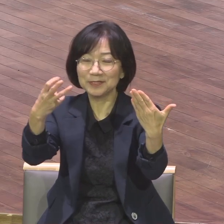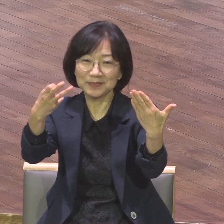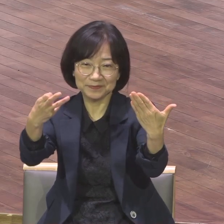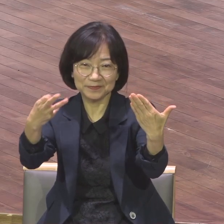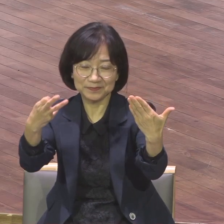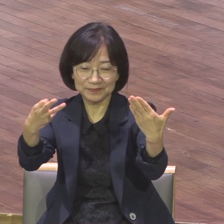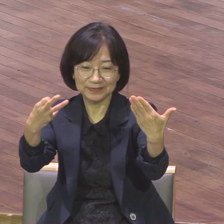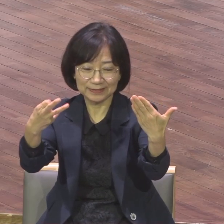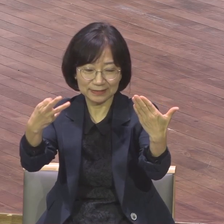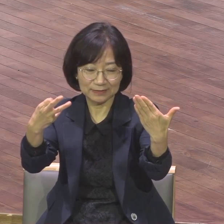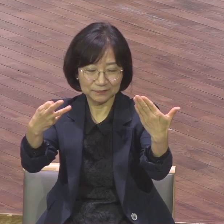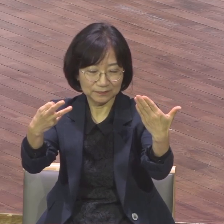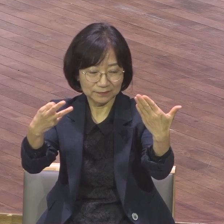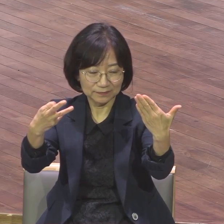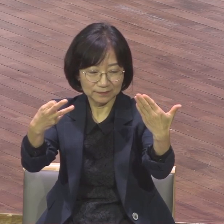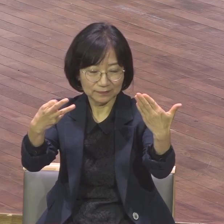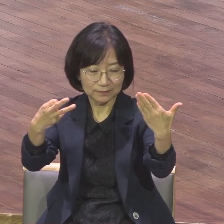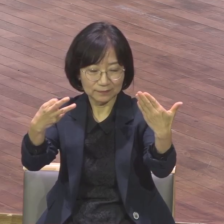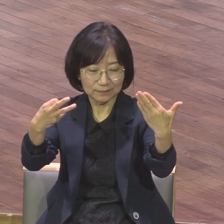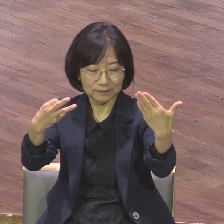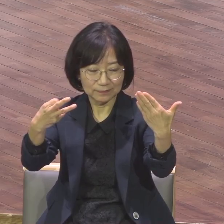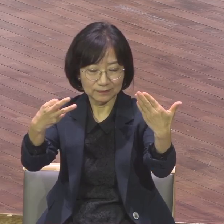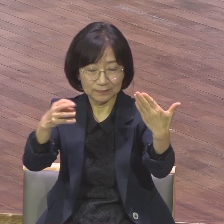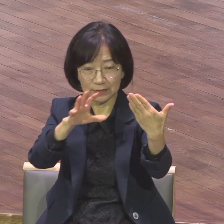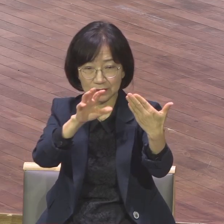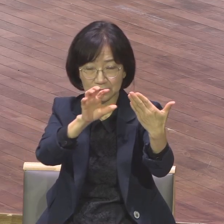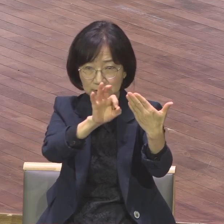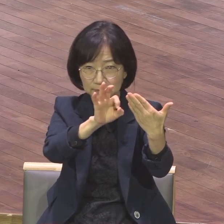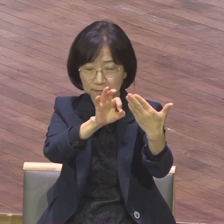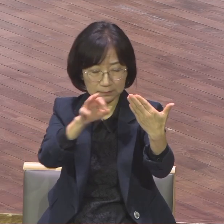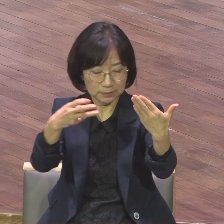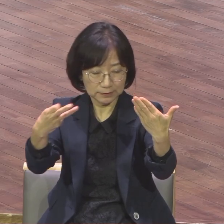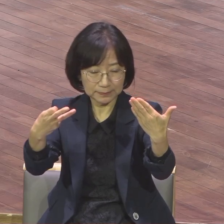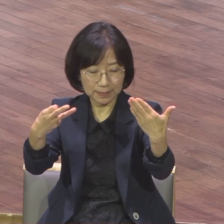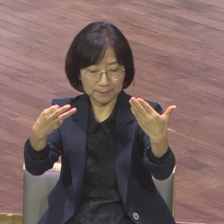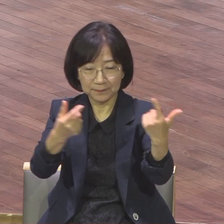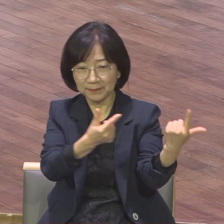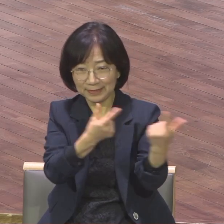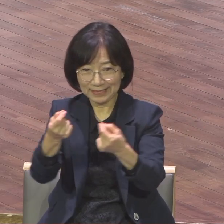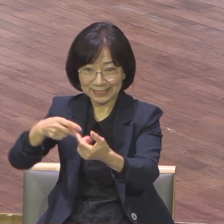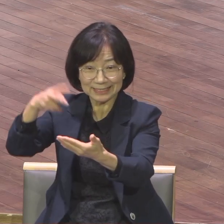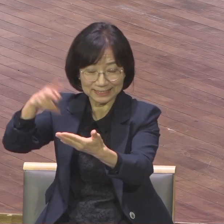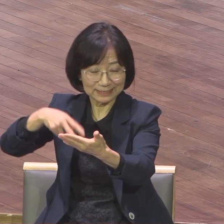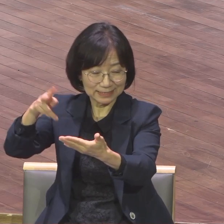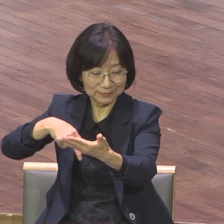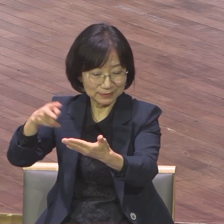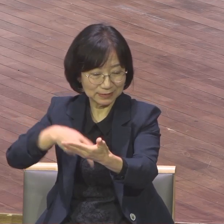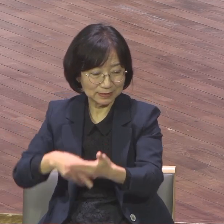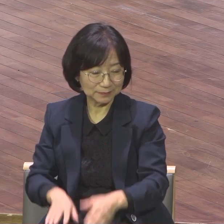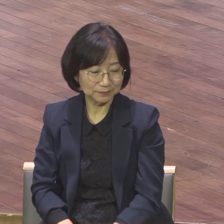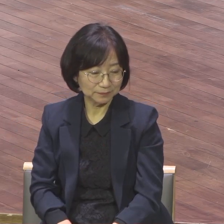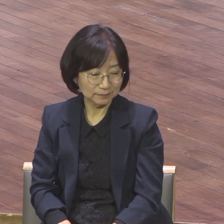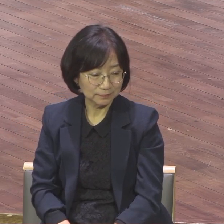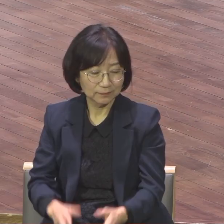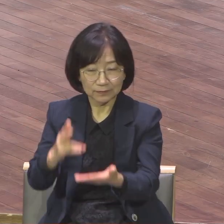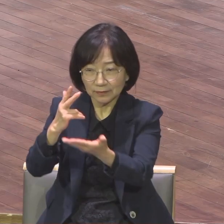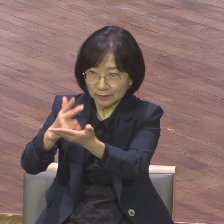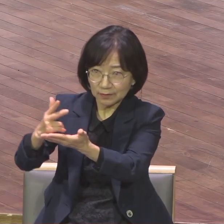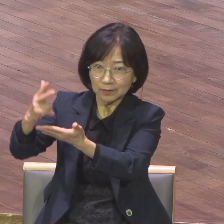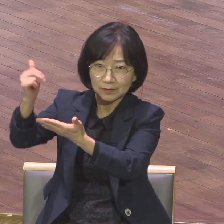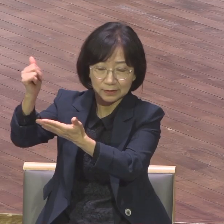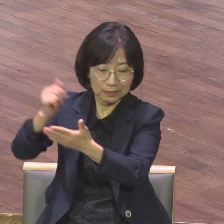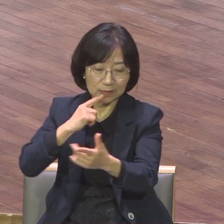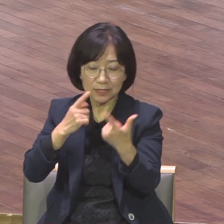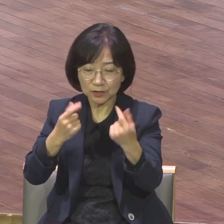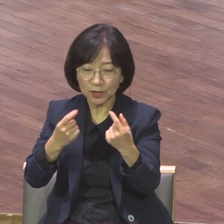13절까지 우리 10절로 13절까지 같이 4절이니까 같이 한 음성으로 같이 읽겠습니다. 시작. 여호와께서